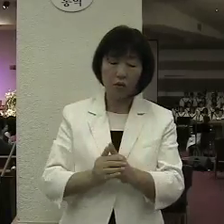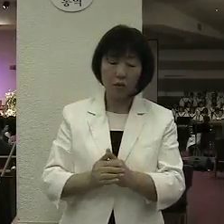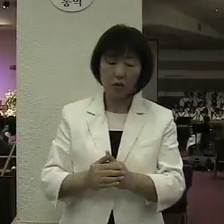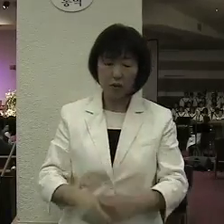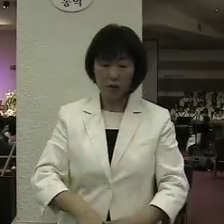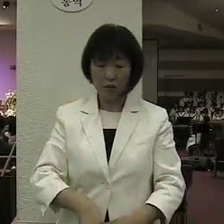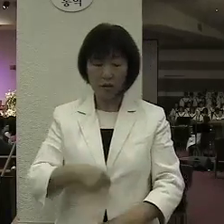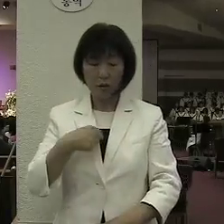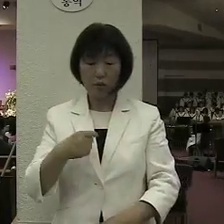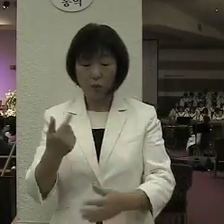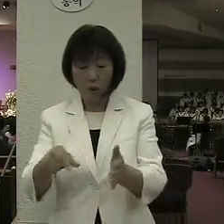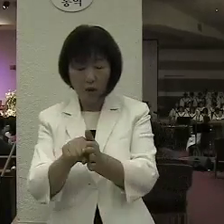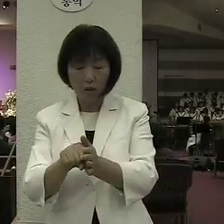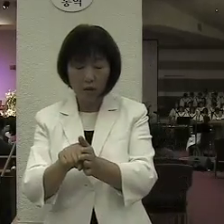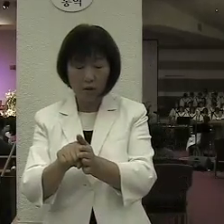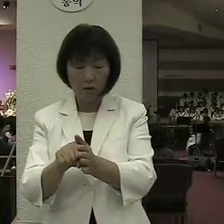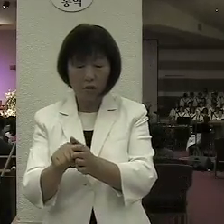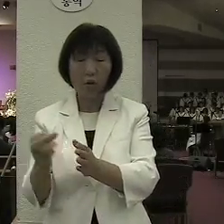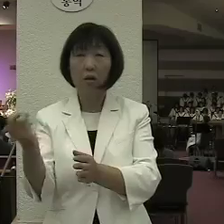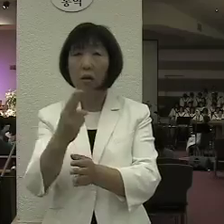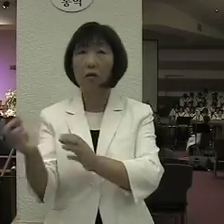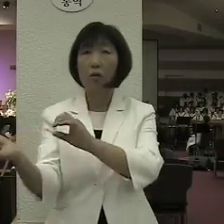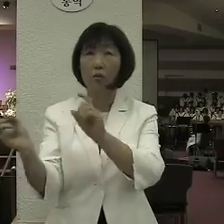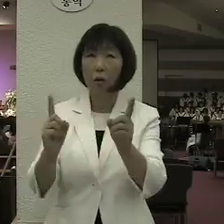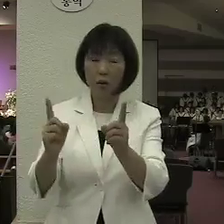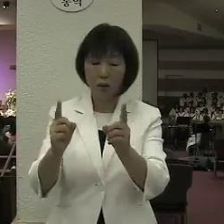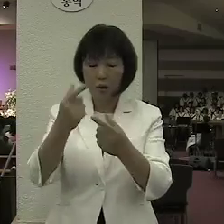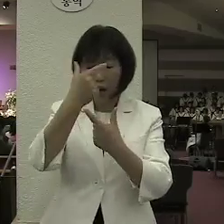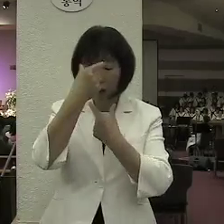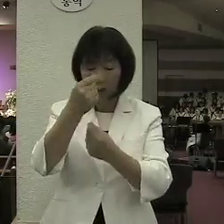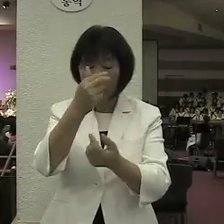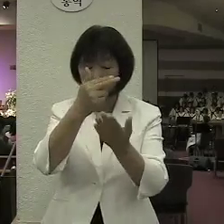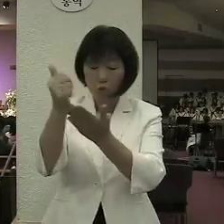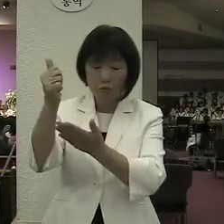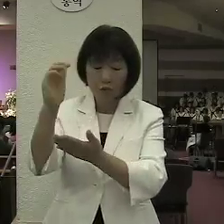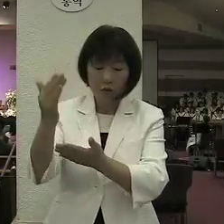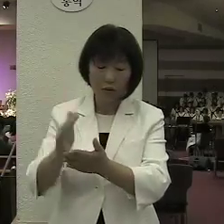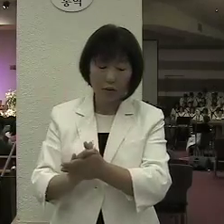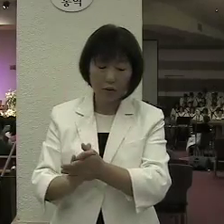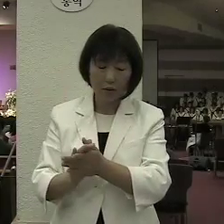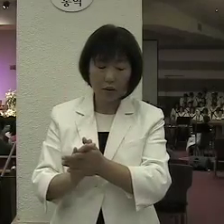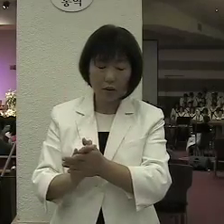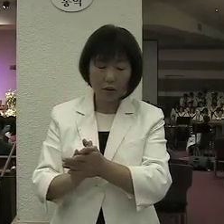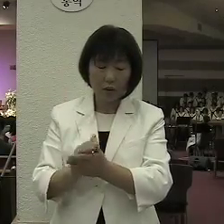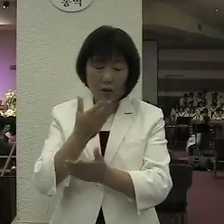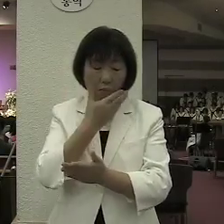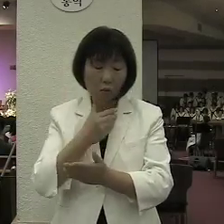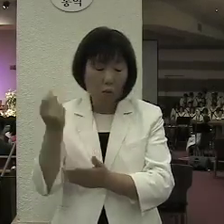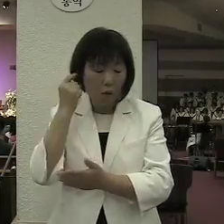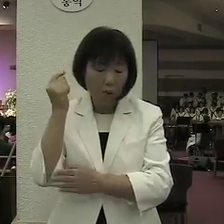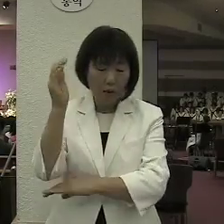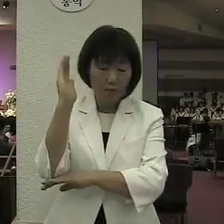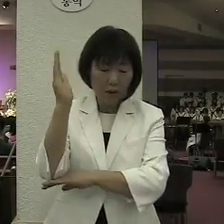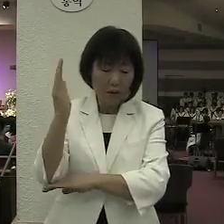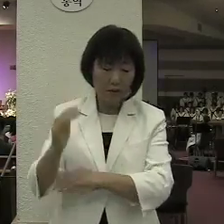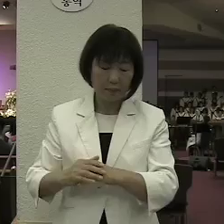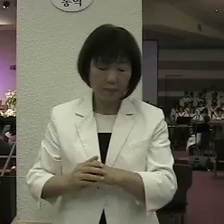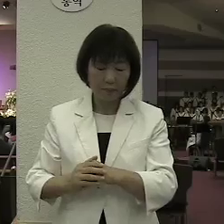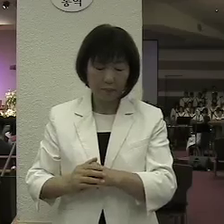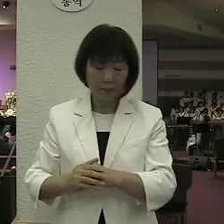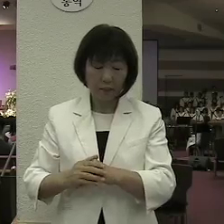노래로 찬양하기 시작합니다. 헛노래가 아니에요. 옛날 노래가 아닙니다. 항상 했던 것을